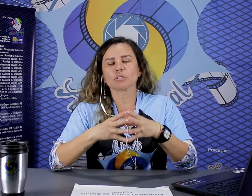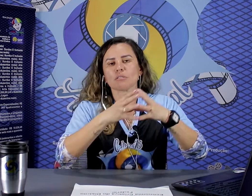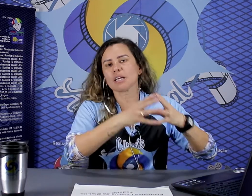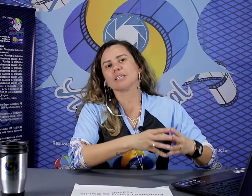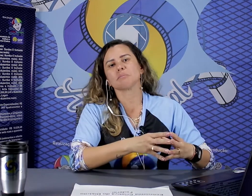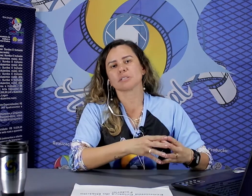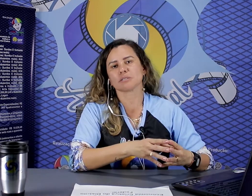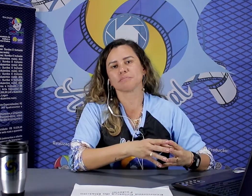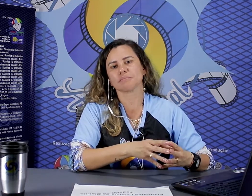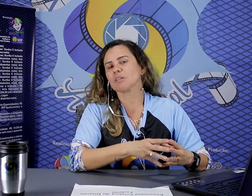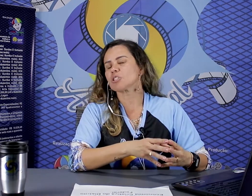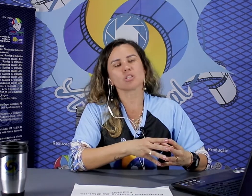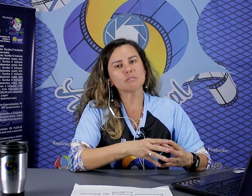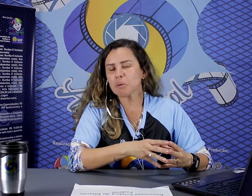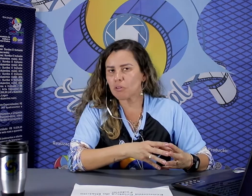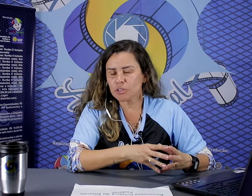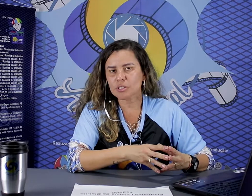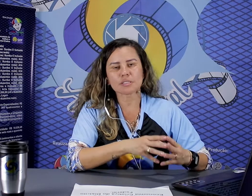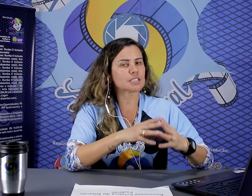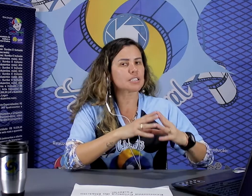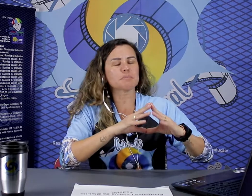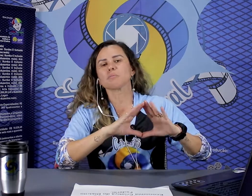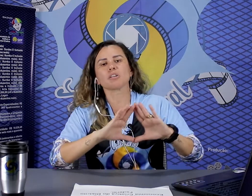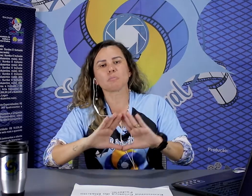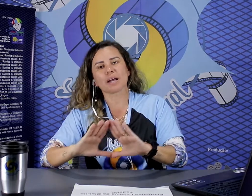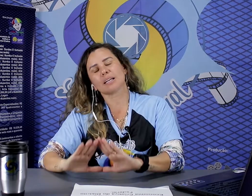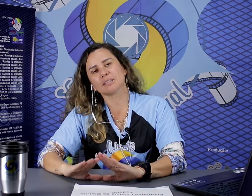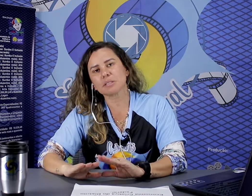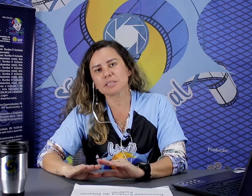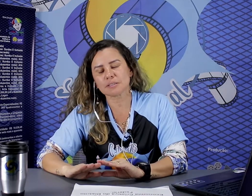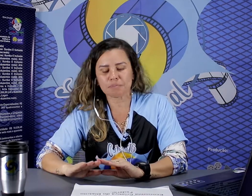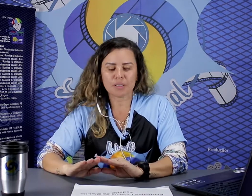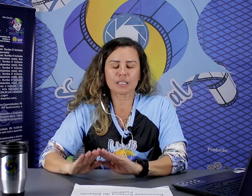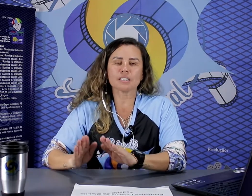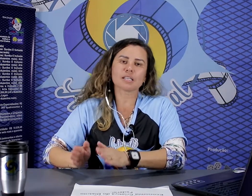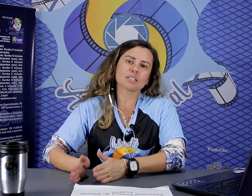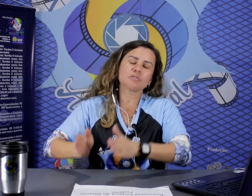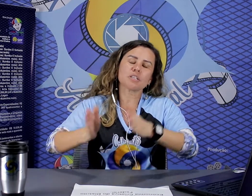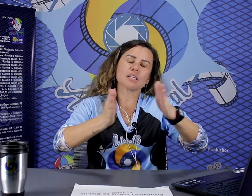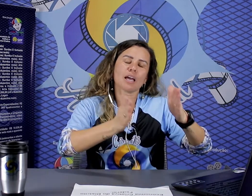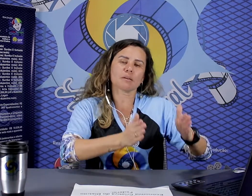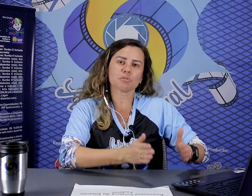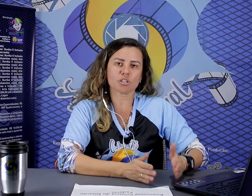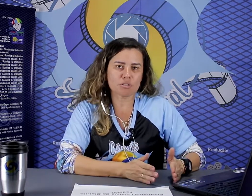produção da Libras. Então, a gente não pode simplesmente pegar Libras e transferir ela para o texto